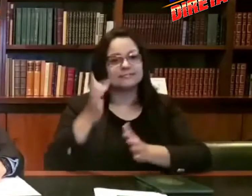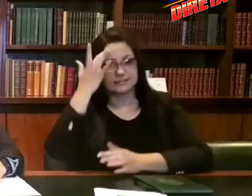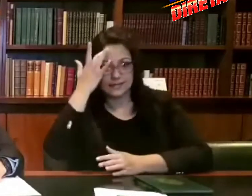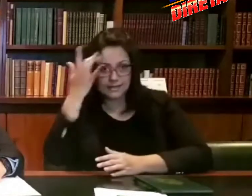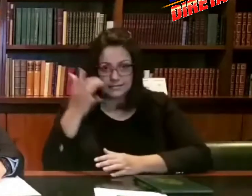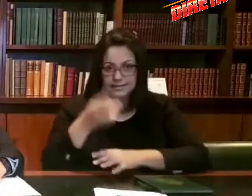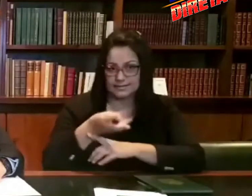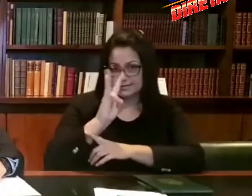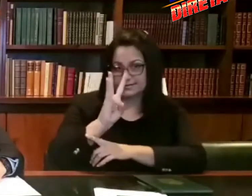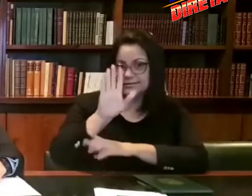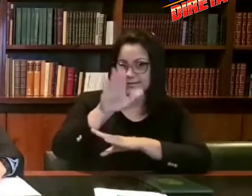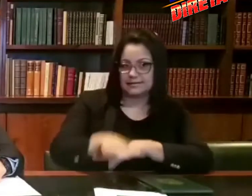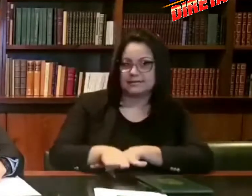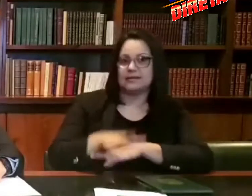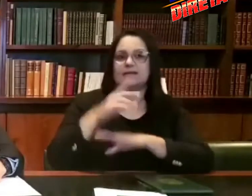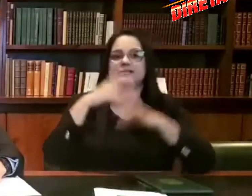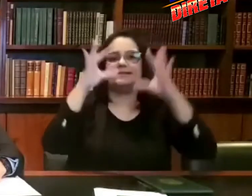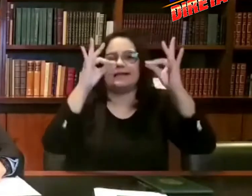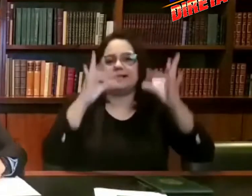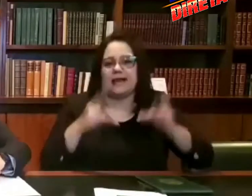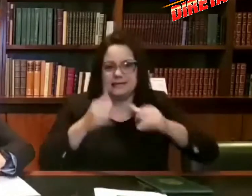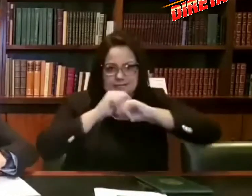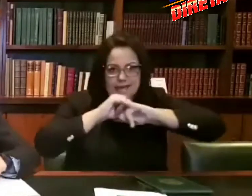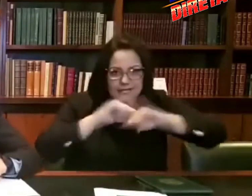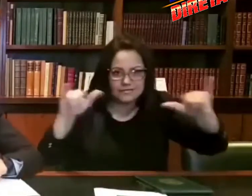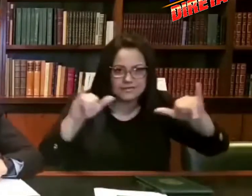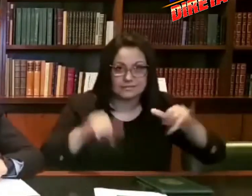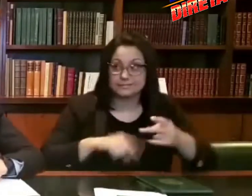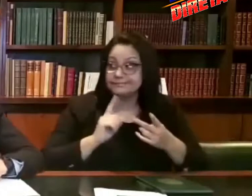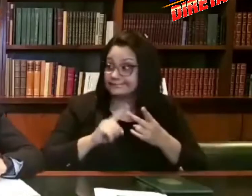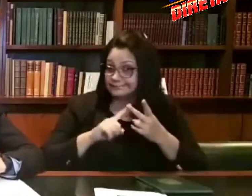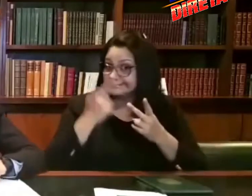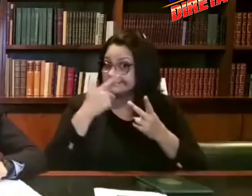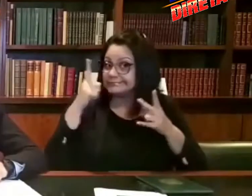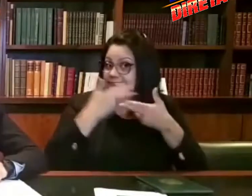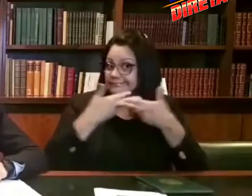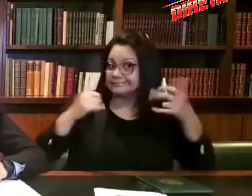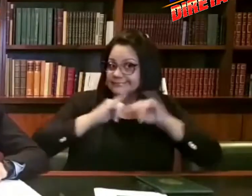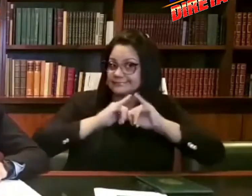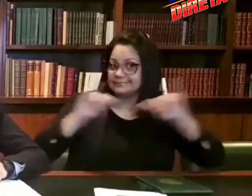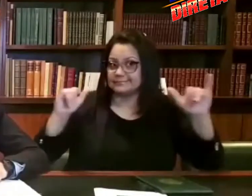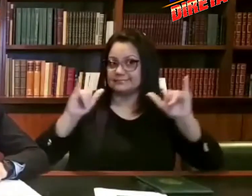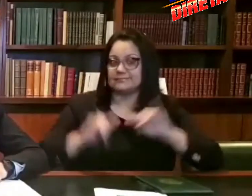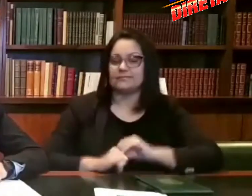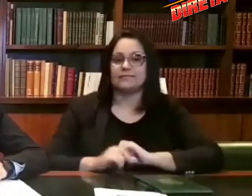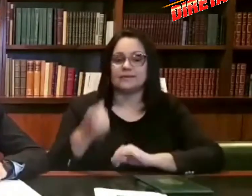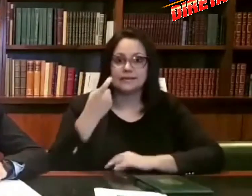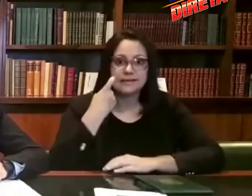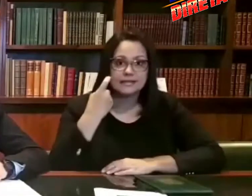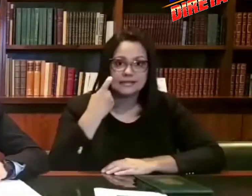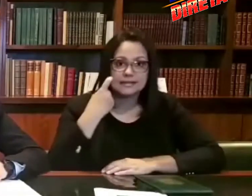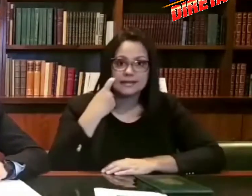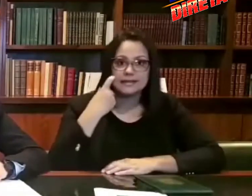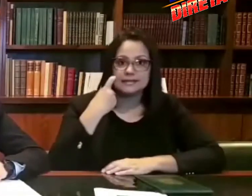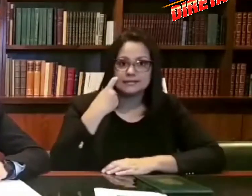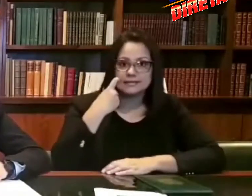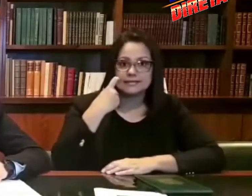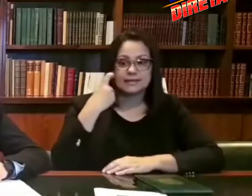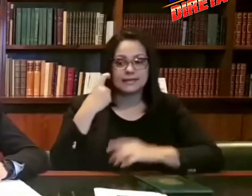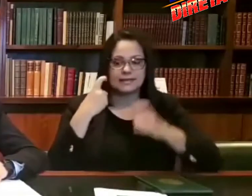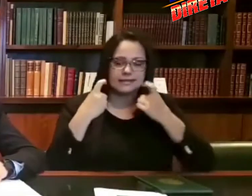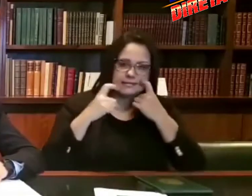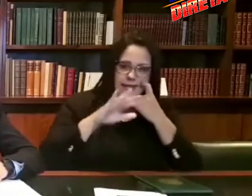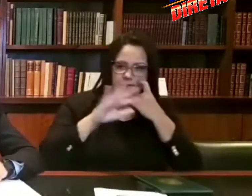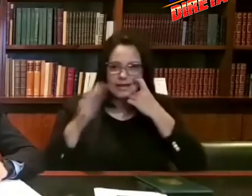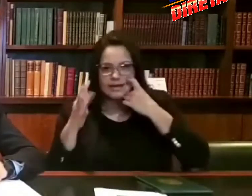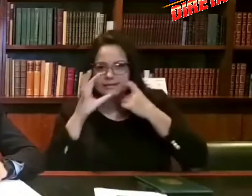às 15h, a gente põe no detalhe. E outra notícia, presidente, na sexta-feira, à noite, de sexta para sábado,